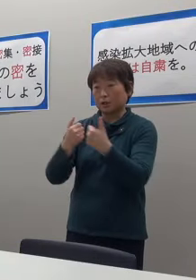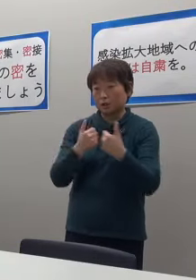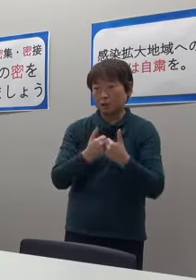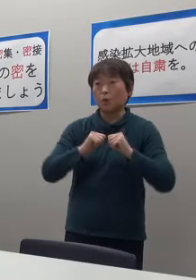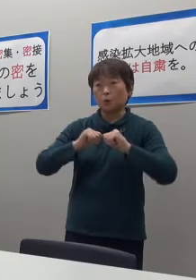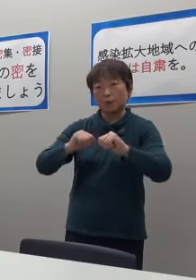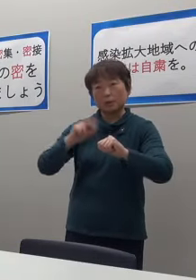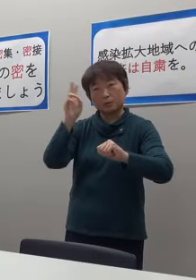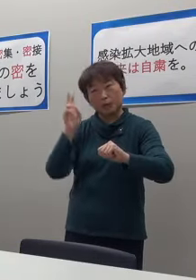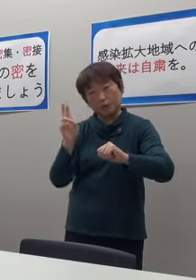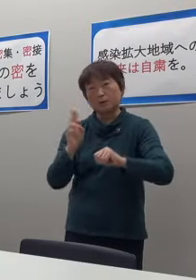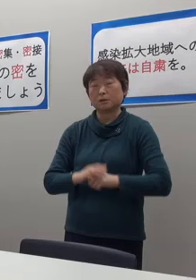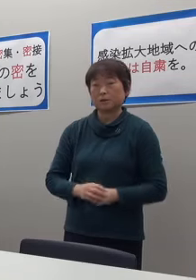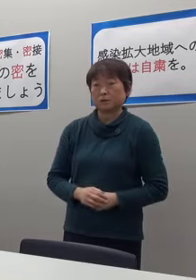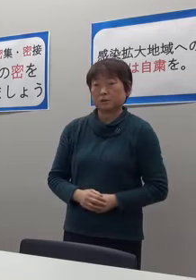その他、